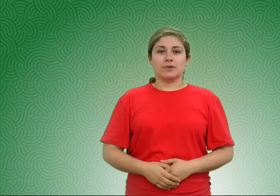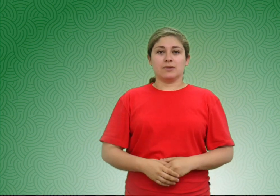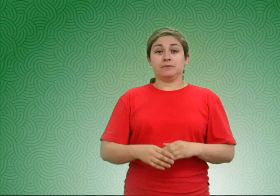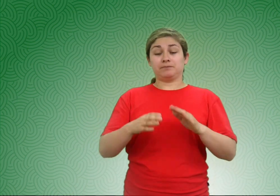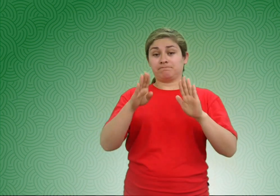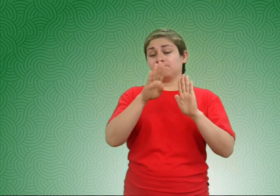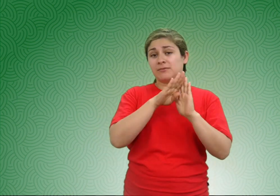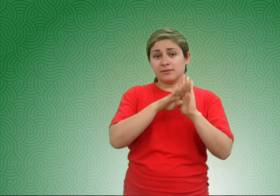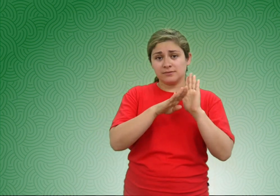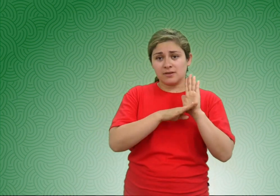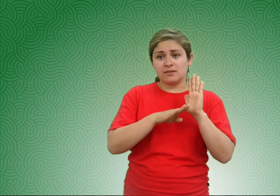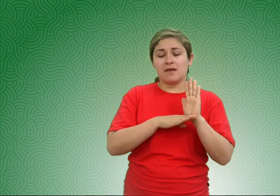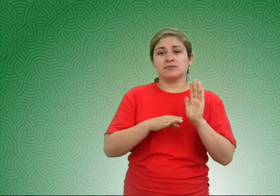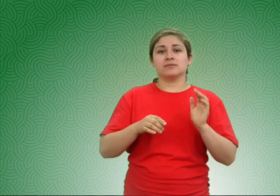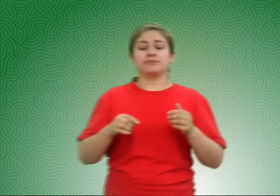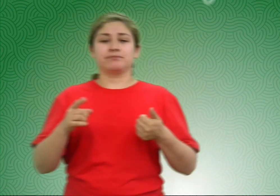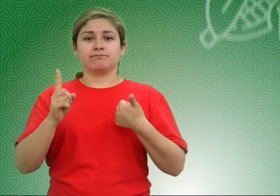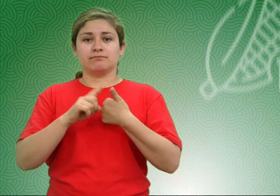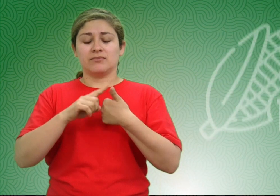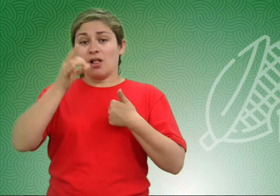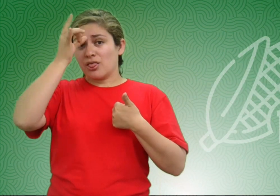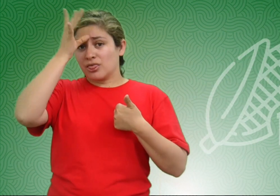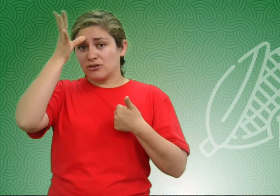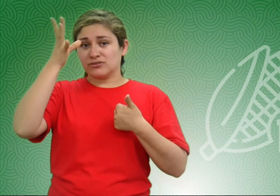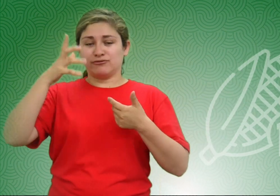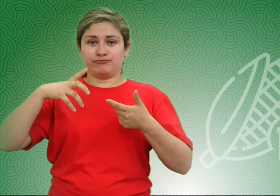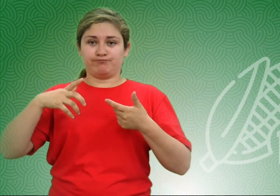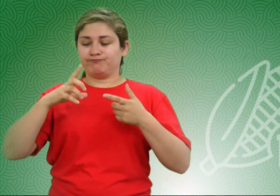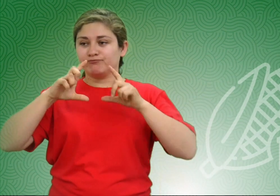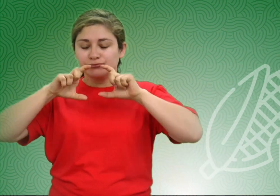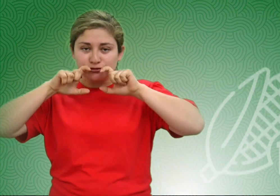Para esto vamos a necesitar 12 choclos,